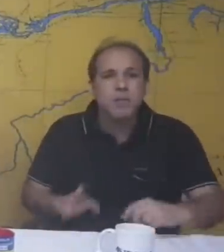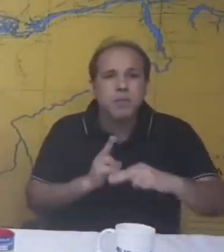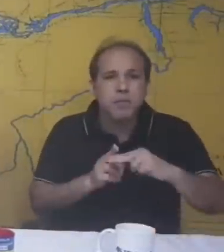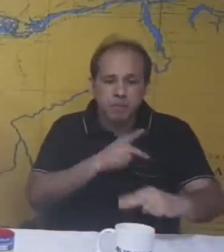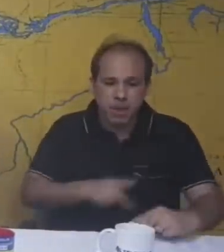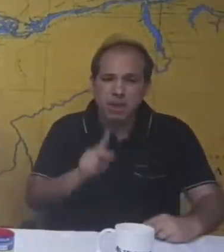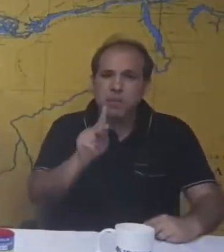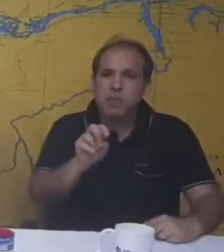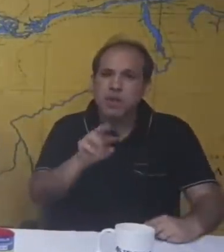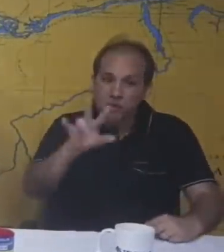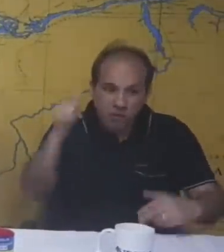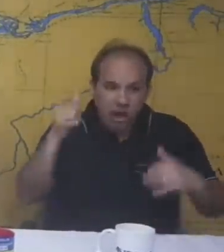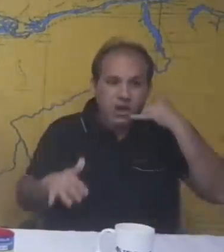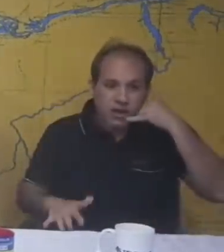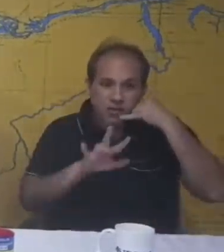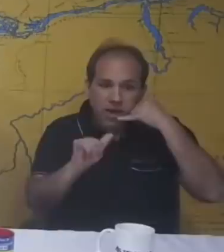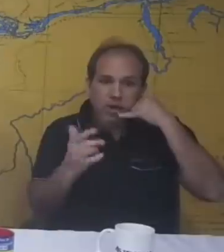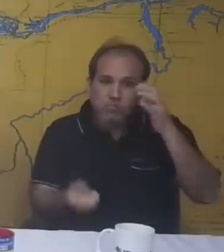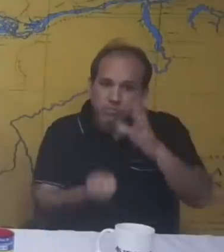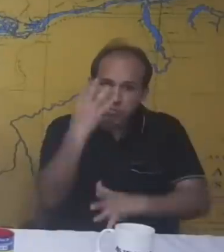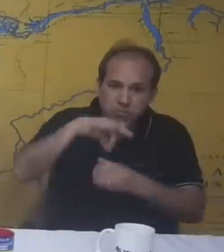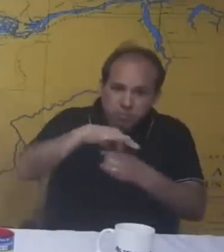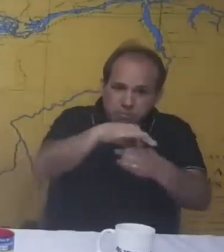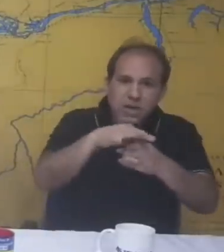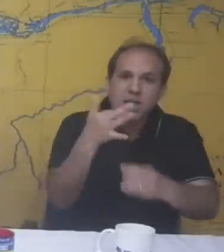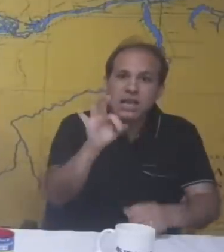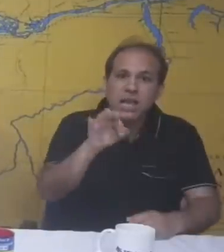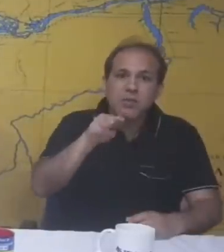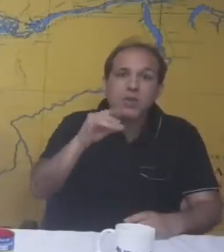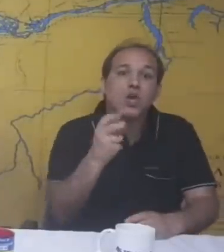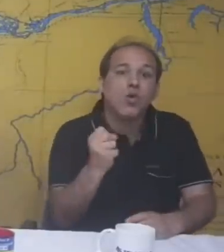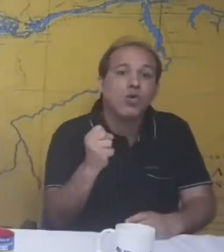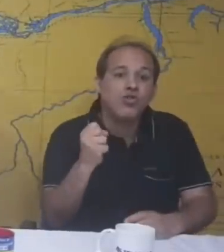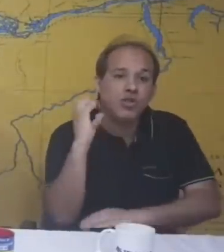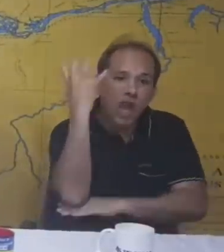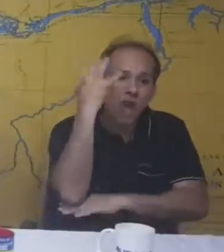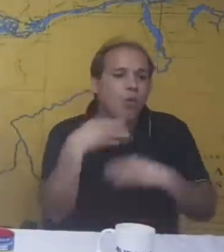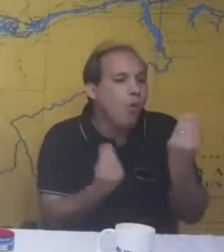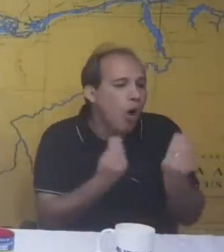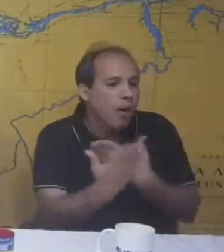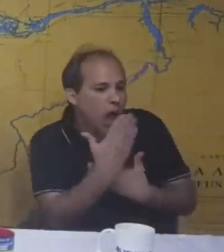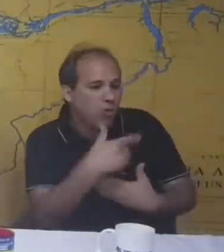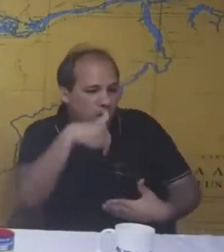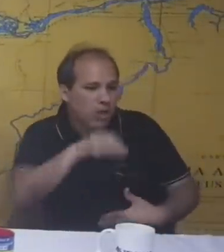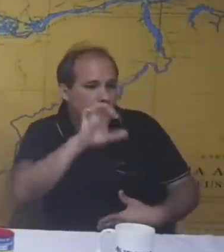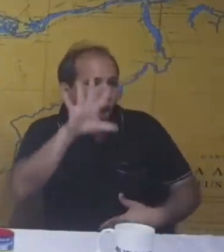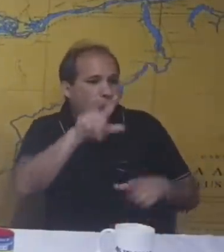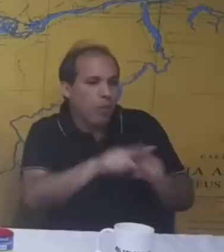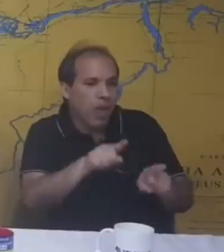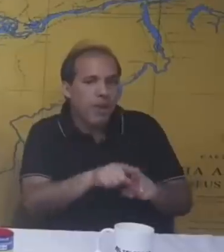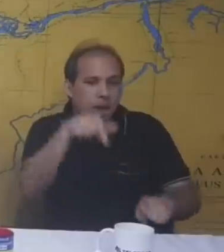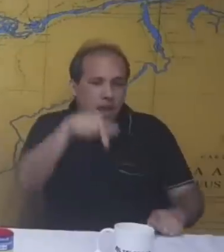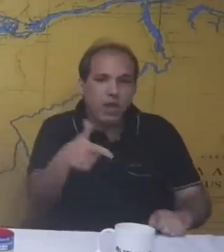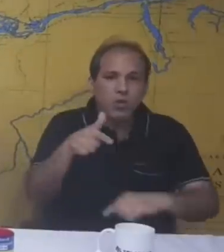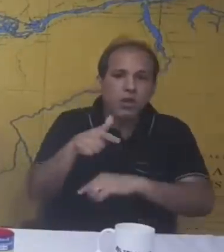plantar 1 milhão de árvores aí, vai reflorestar 10 milhões de árvores, pô. E daí? E daí, né? Ajuda a gente aqui, o que a gente pode fazer aqui no nosso